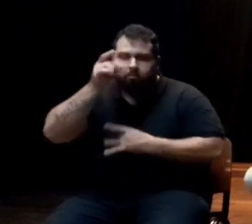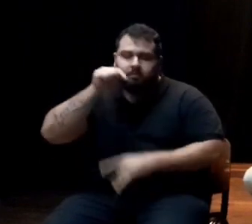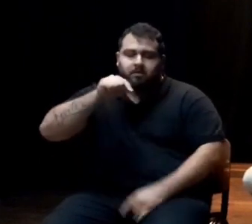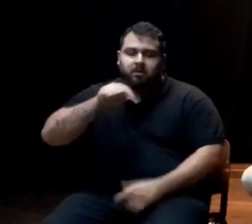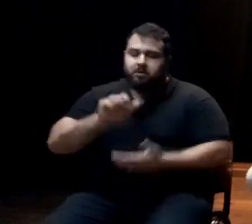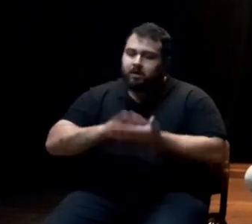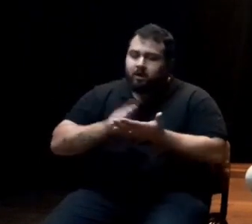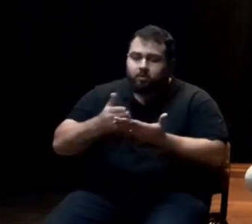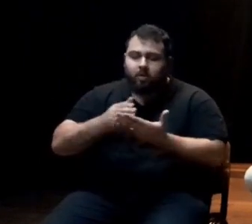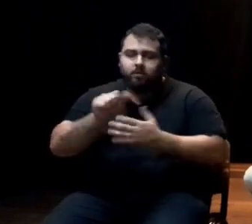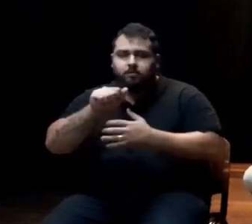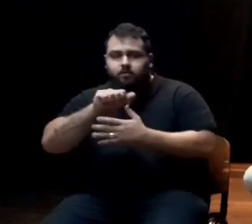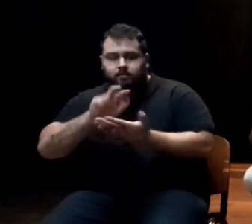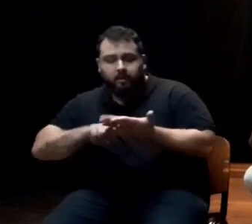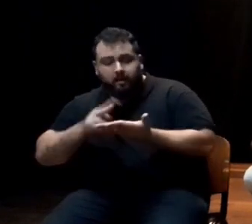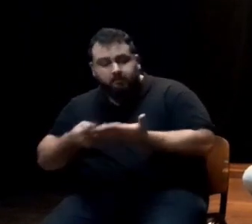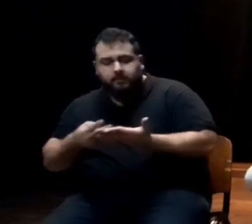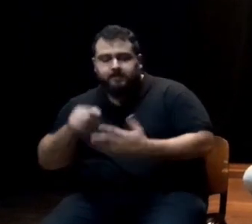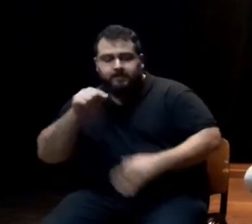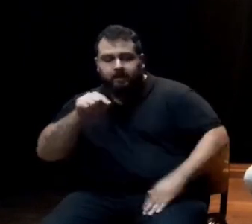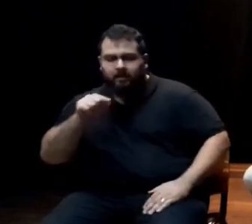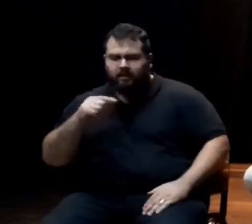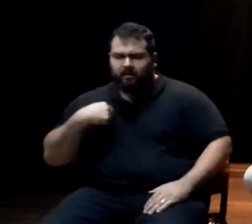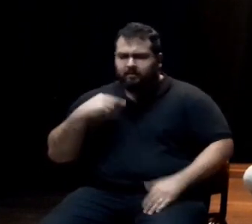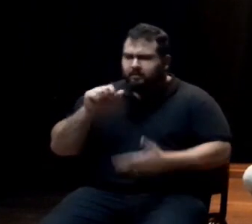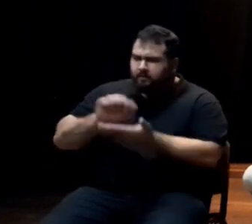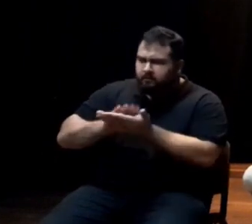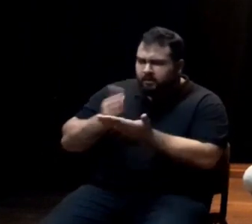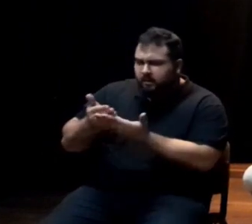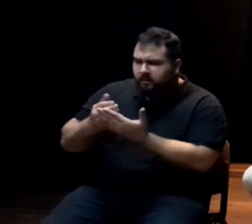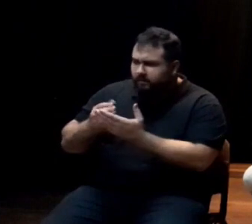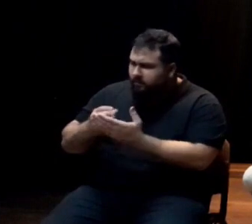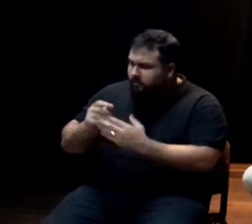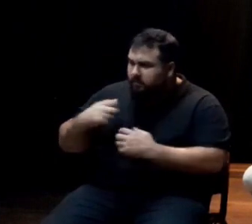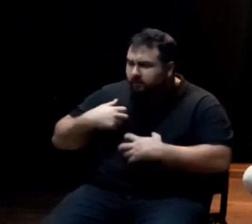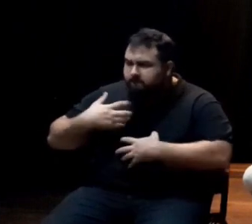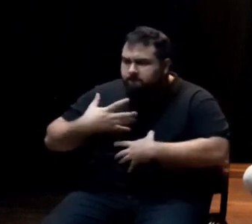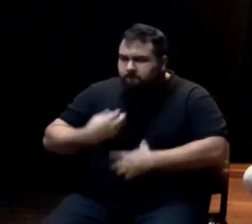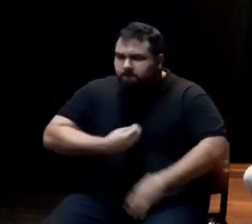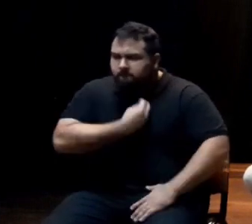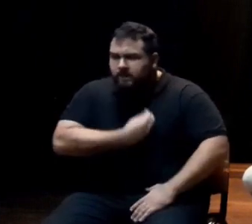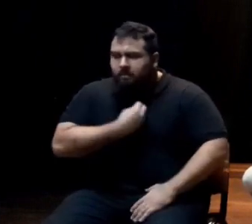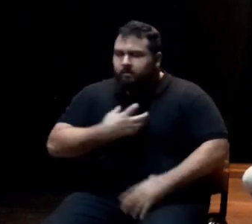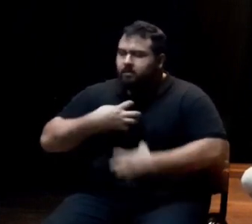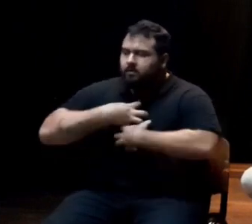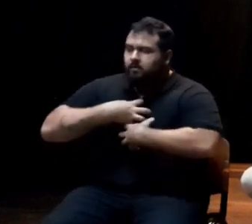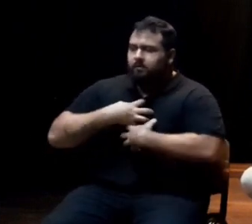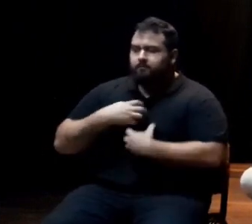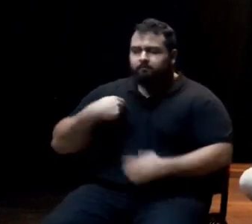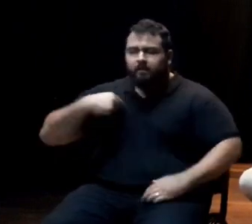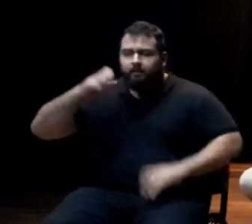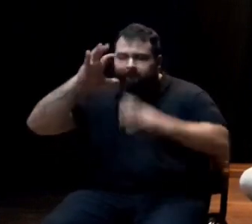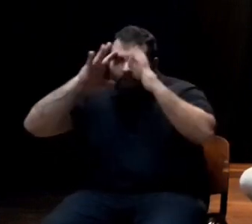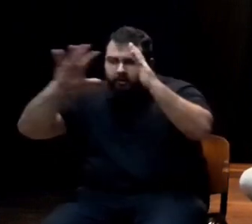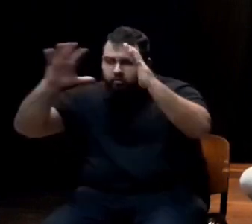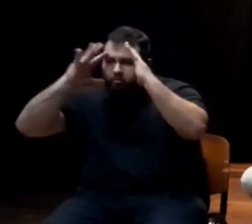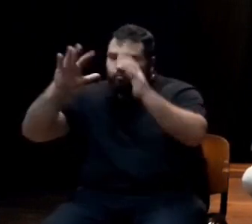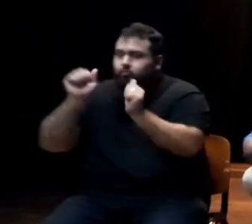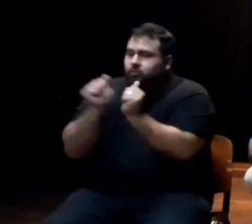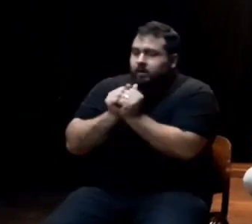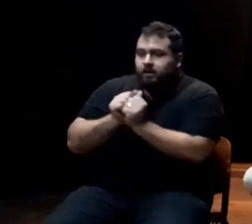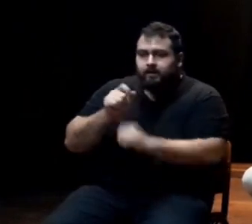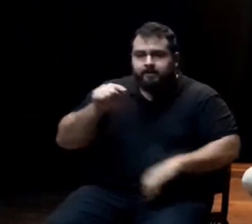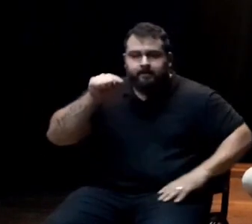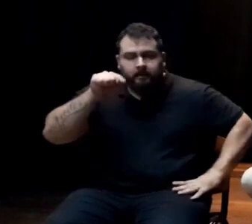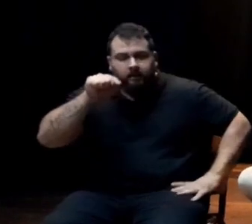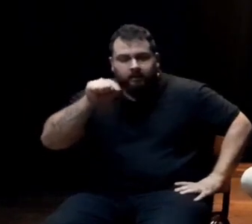que a gente entende, nossa, tal interpretação ficou tão viva que eu viajei junto com aquele tradutor e intérprete. Agora,